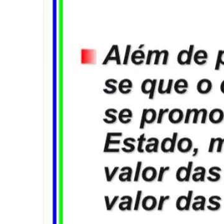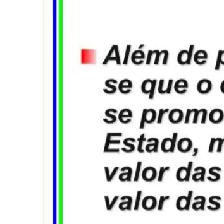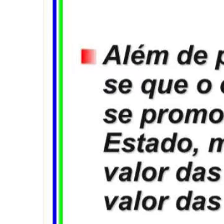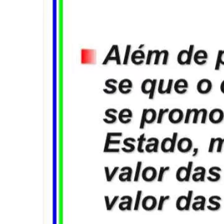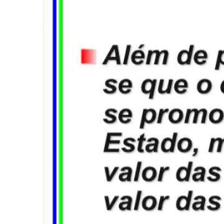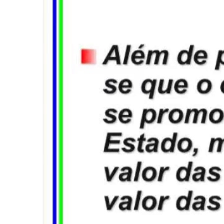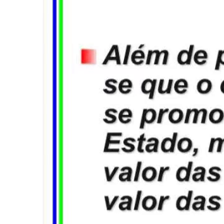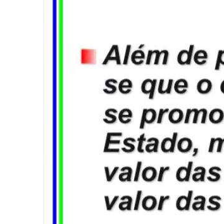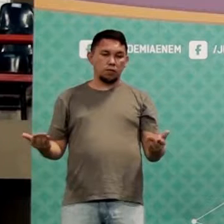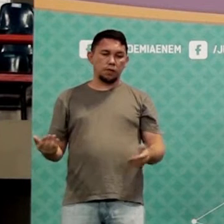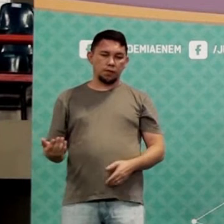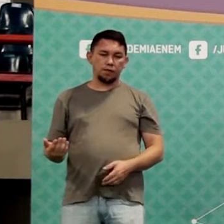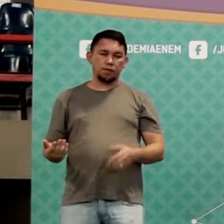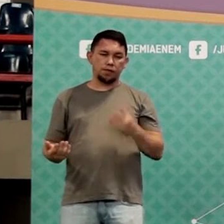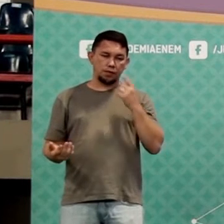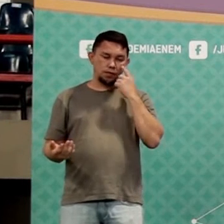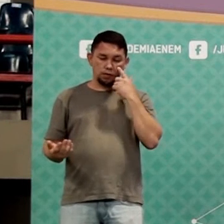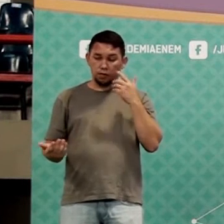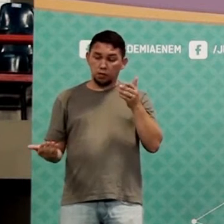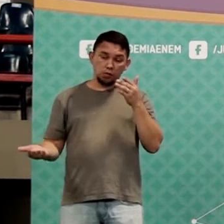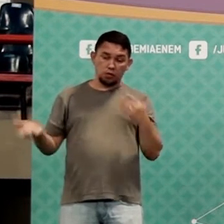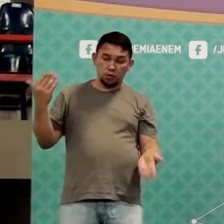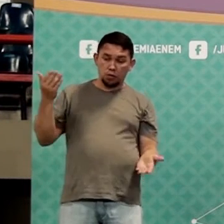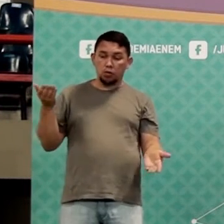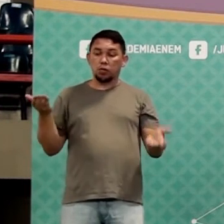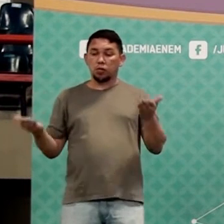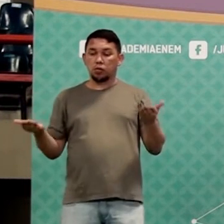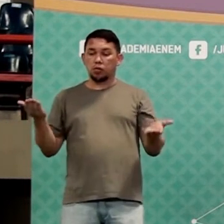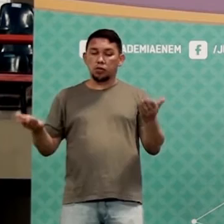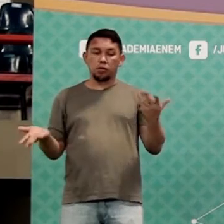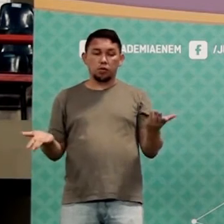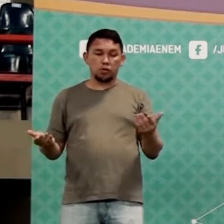balança? Equilibrar ou desequilibrar, jovem?